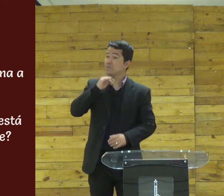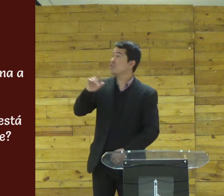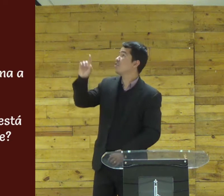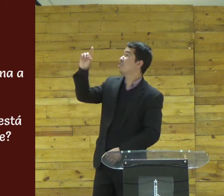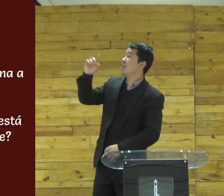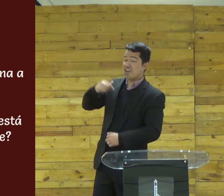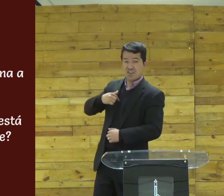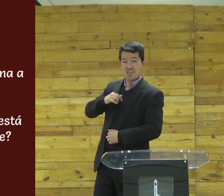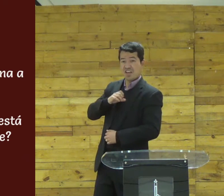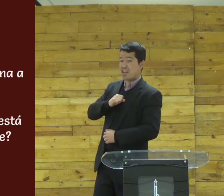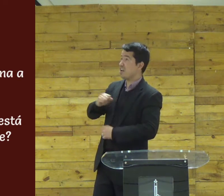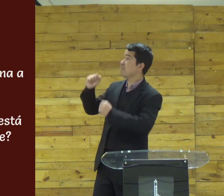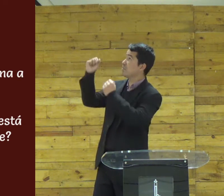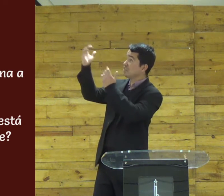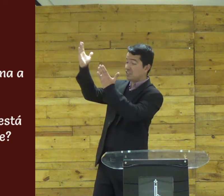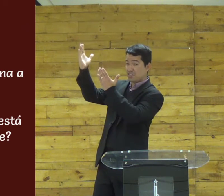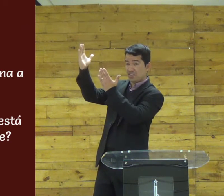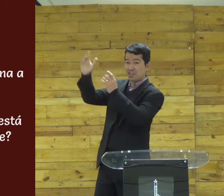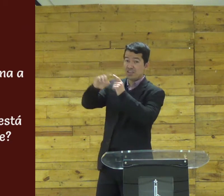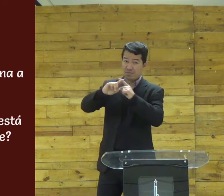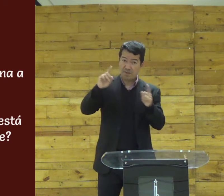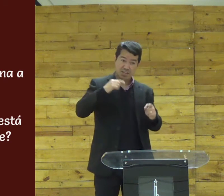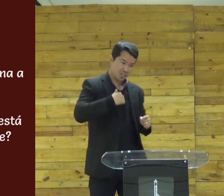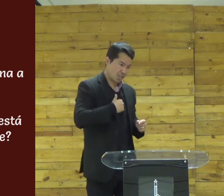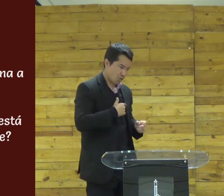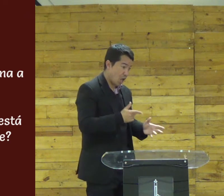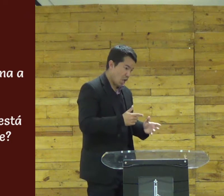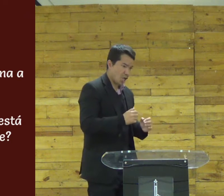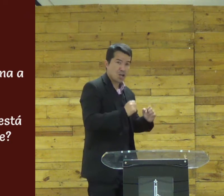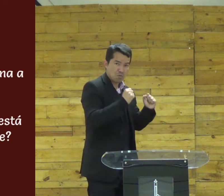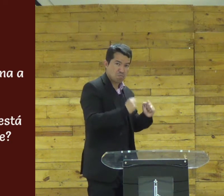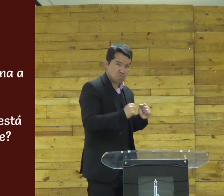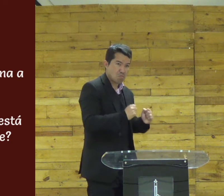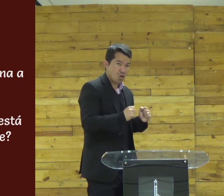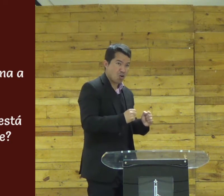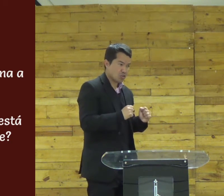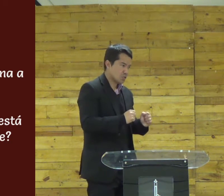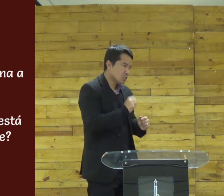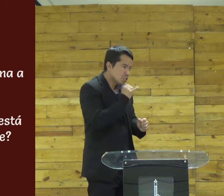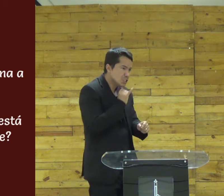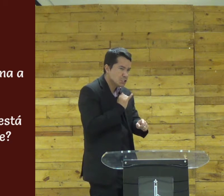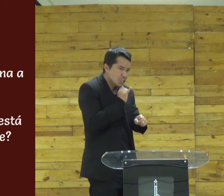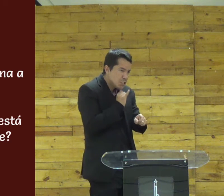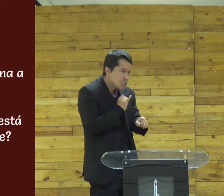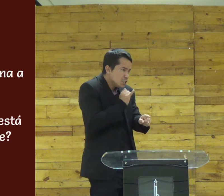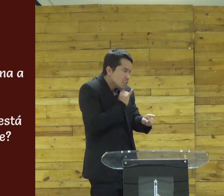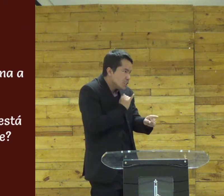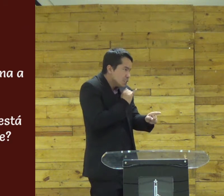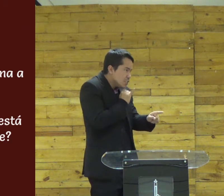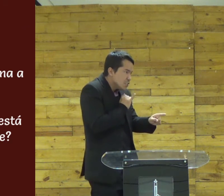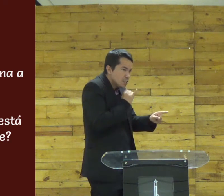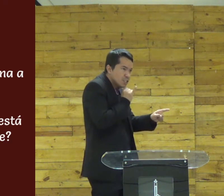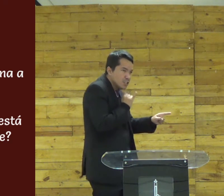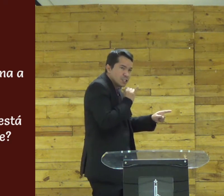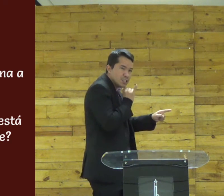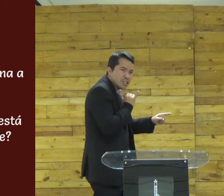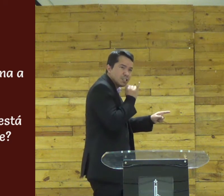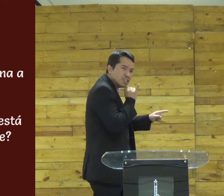ou de repente você ama Deus mesmo mas você acha que pode ficar com os outros